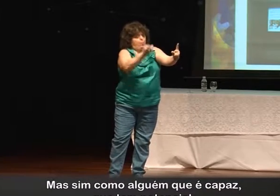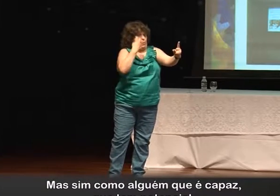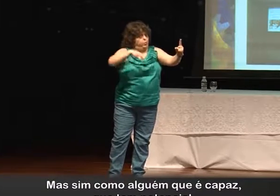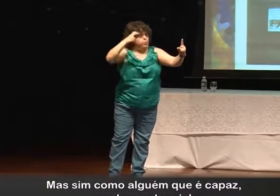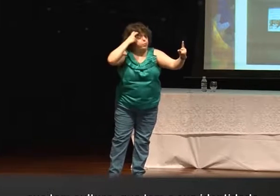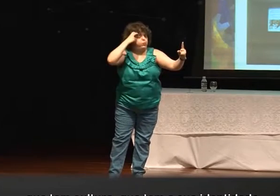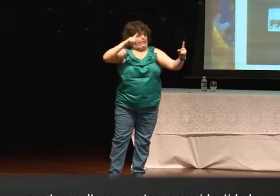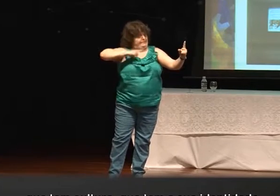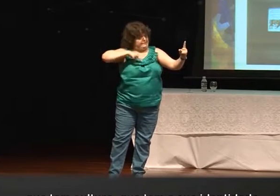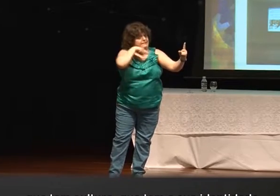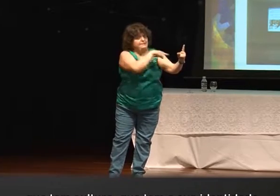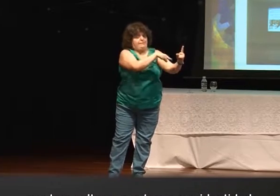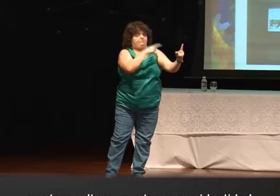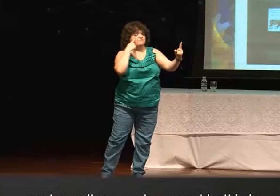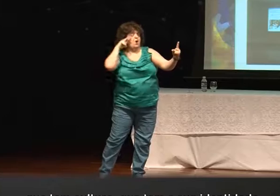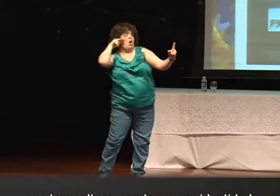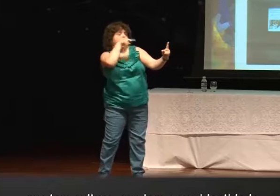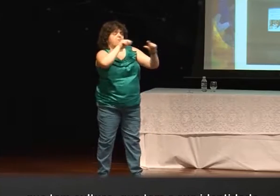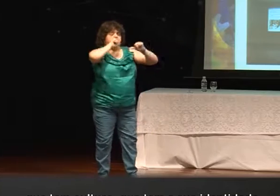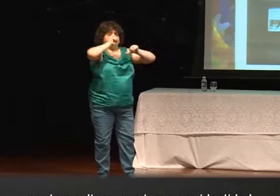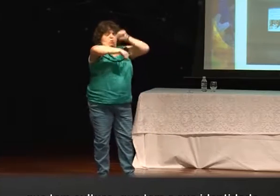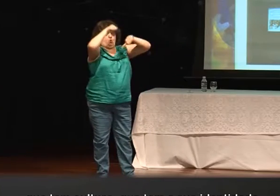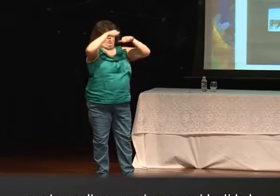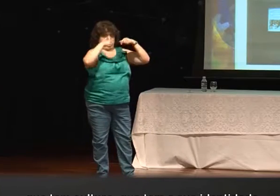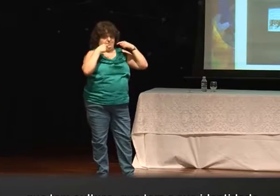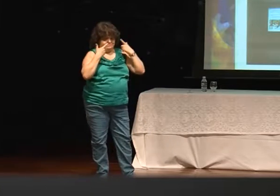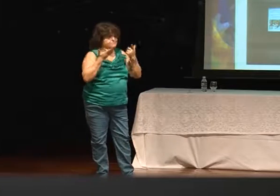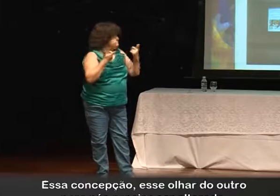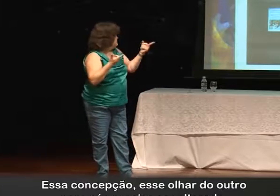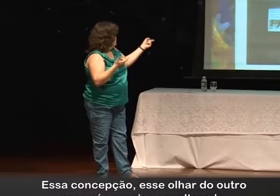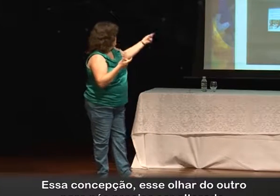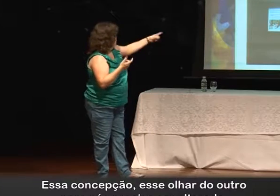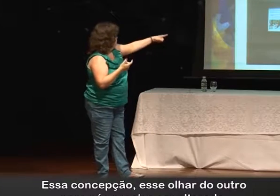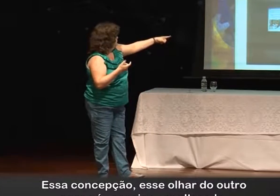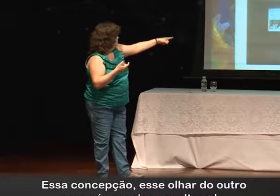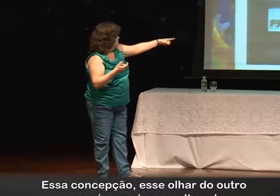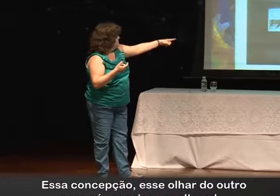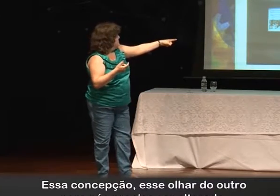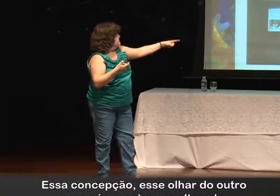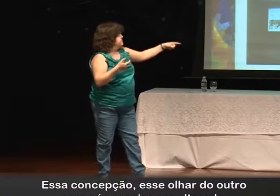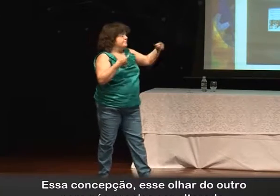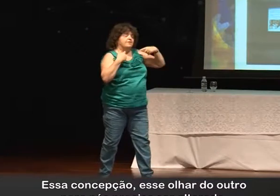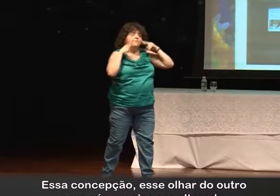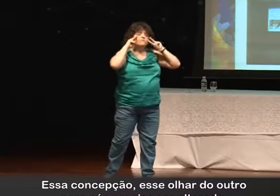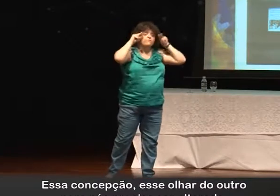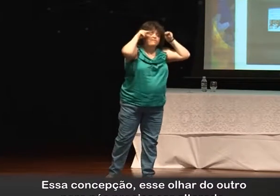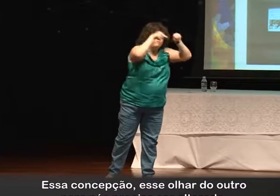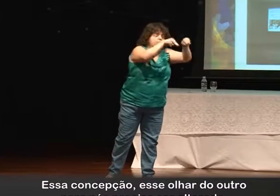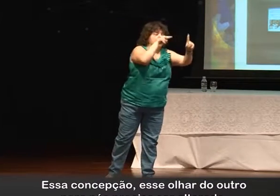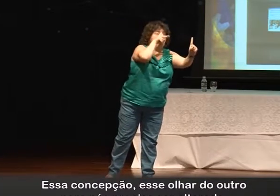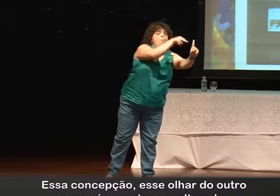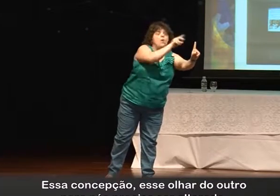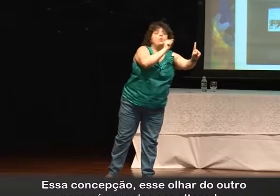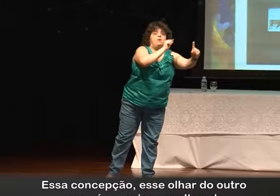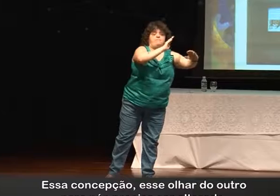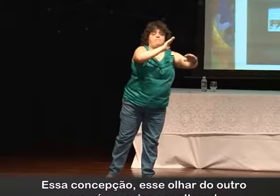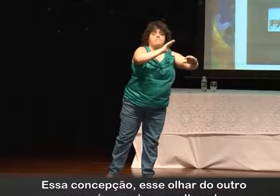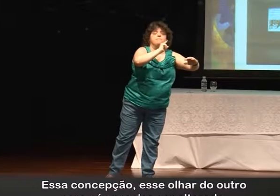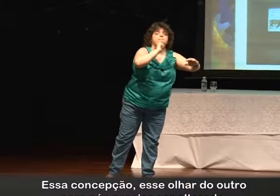potencial, que tem cultura, que tem a sua identidade. Essa visão precisa ser, essa concepção, esse olhar do